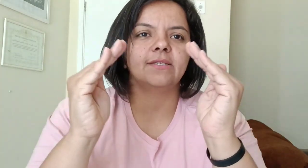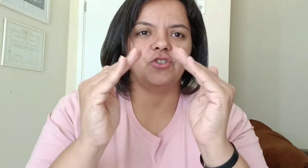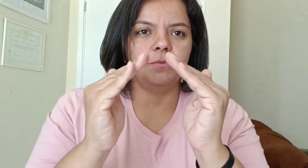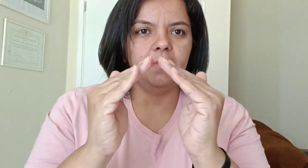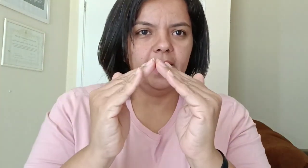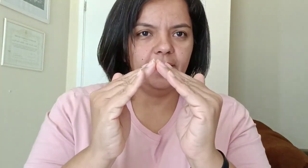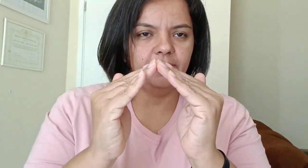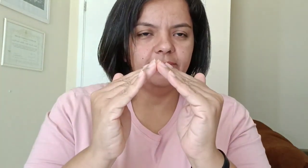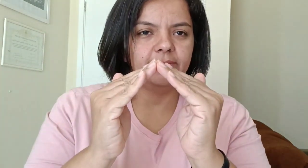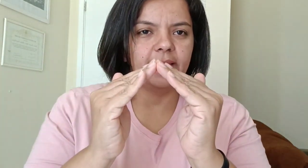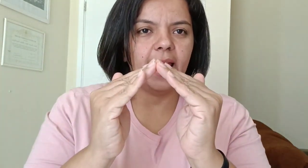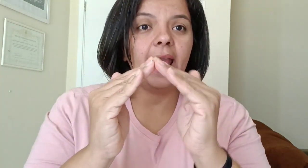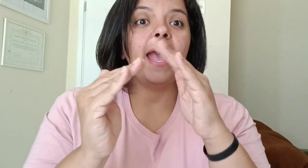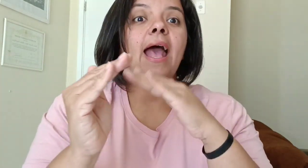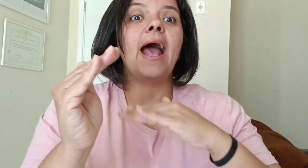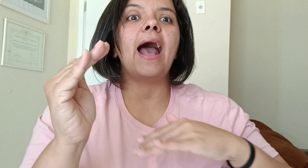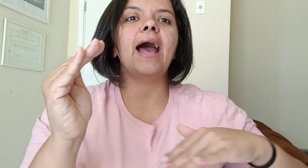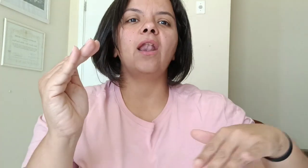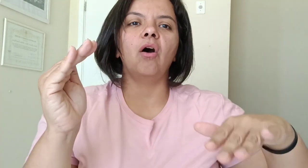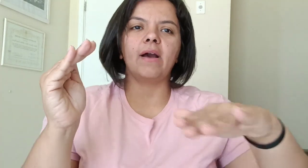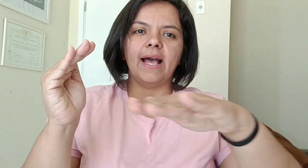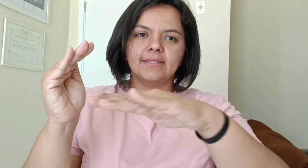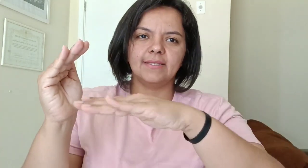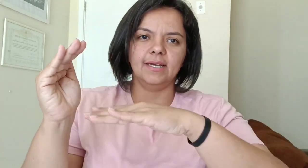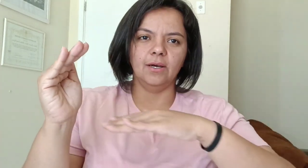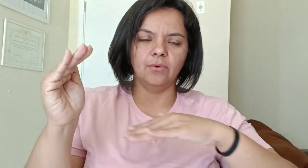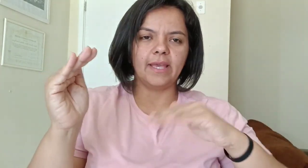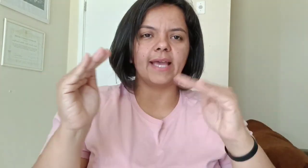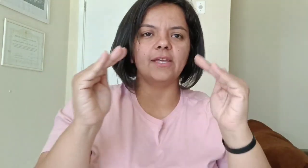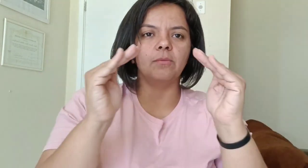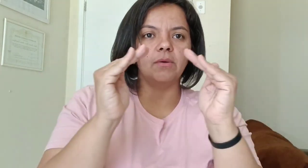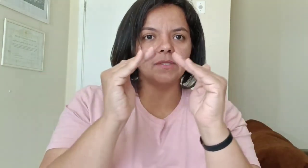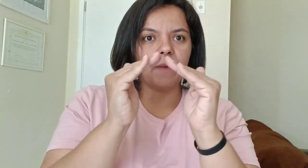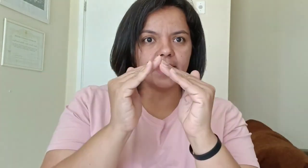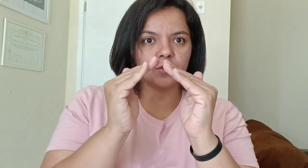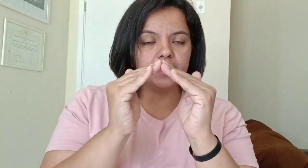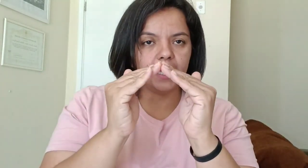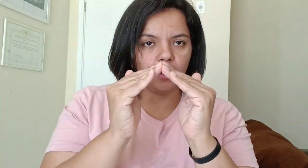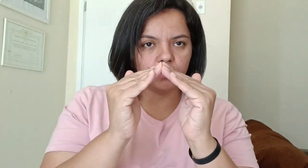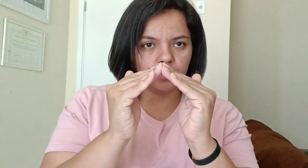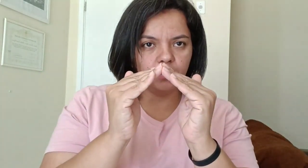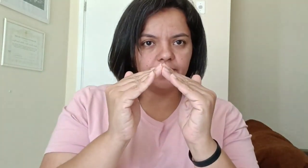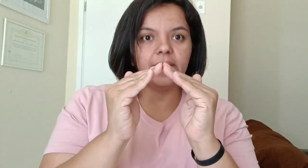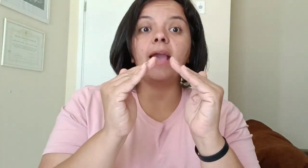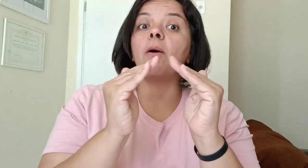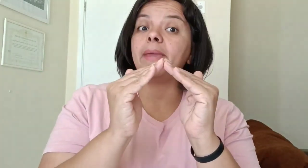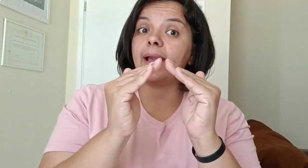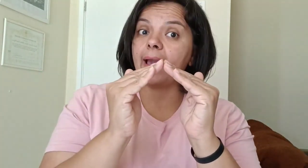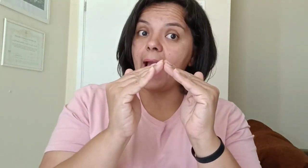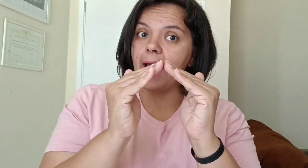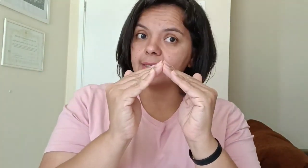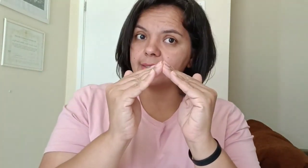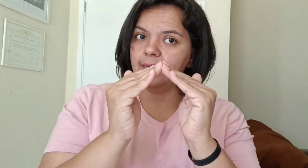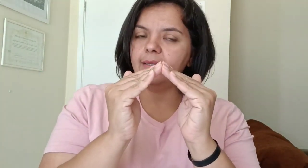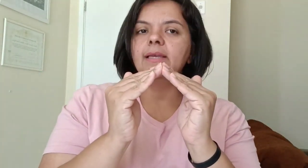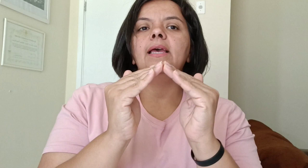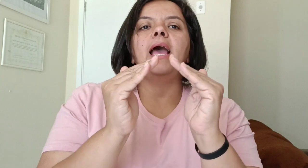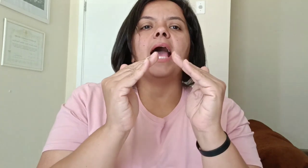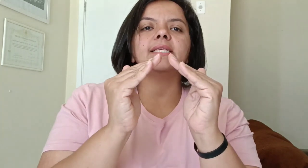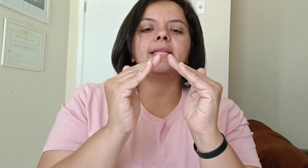de mão, né? A locação, que é aqui no meu espaço neutro, né? Ó, a minha casa. Tem